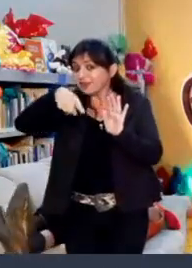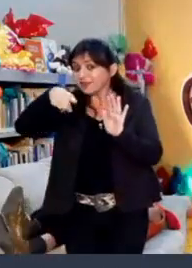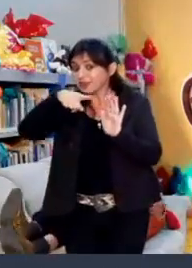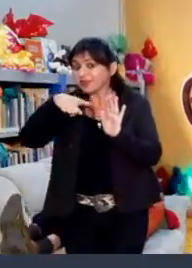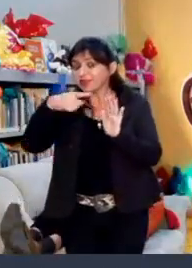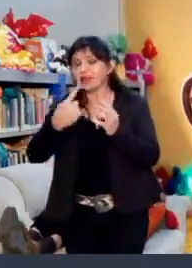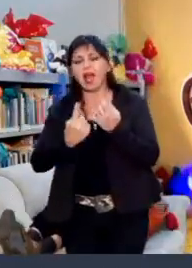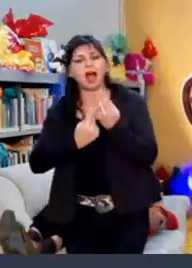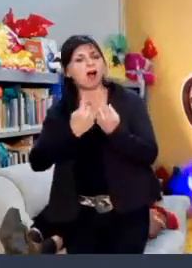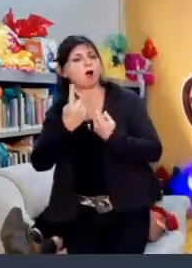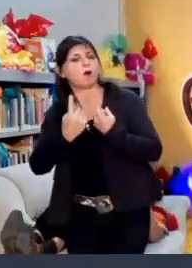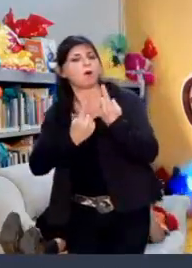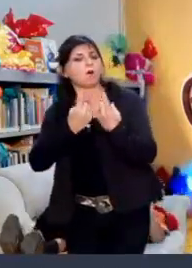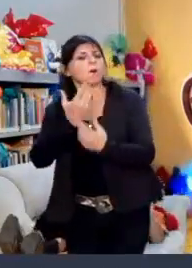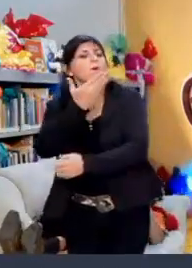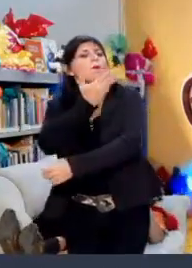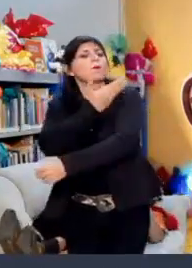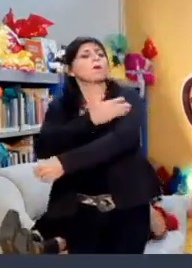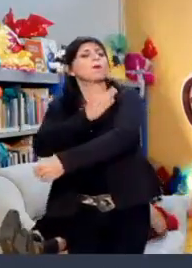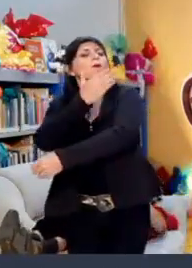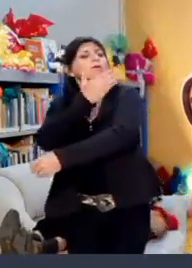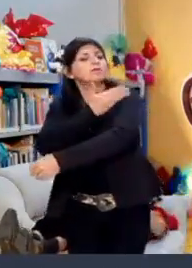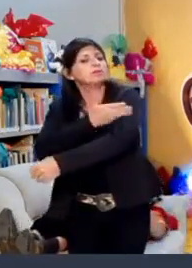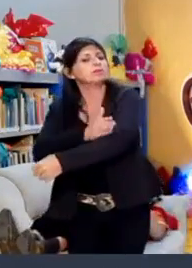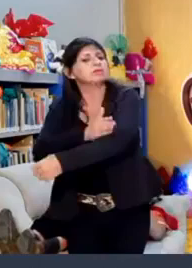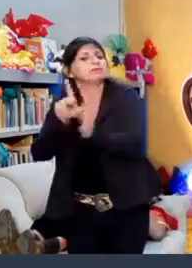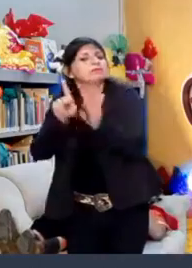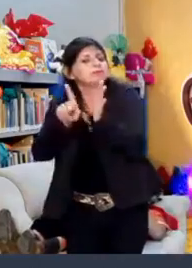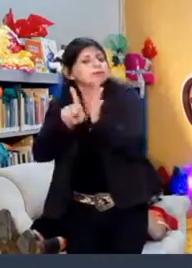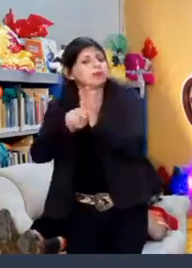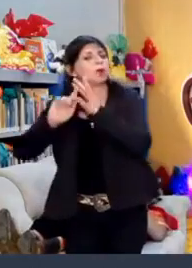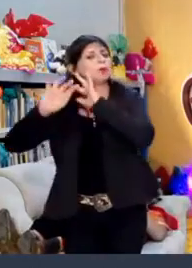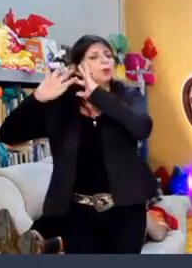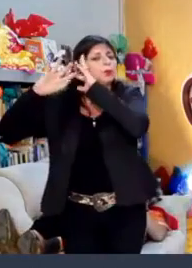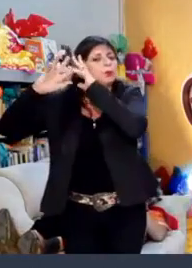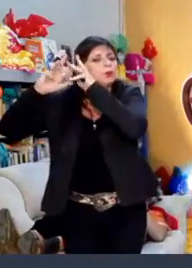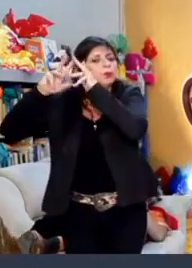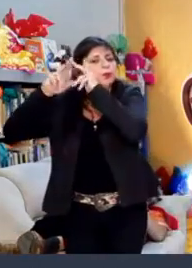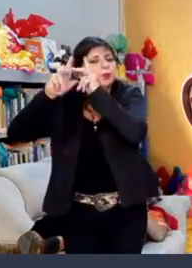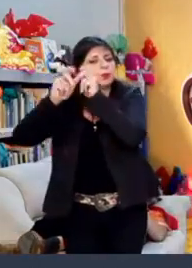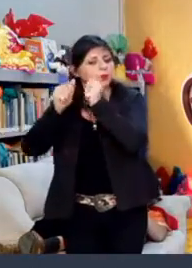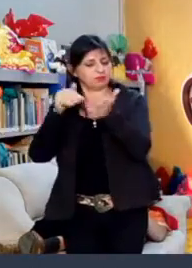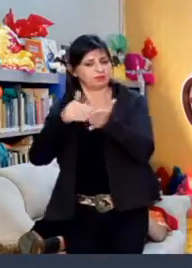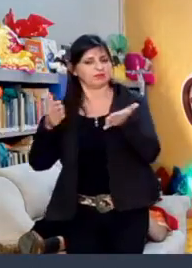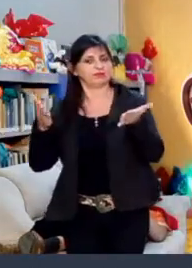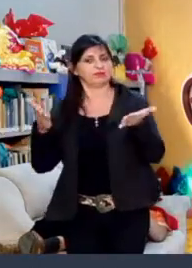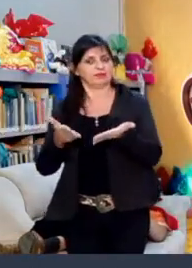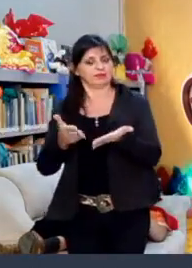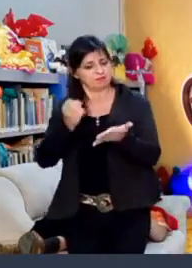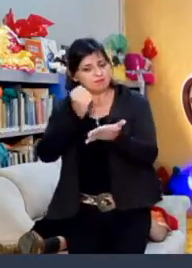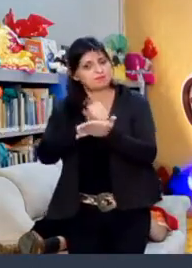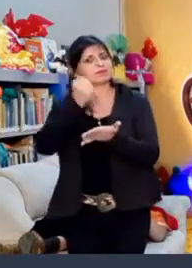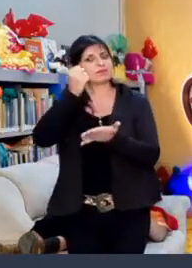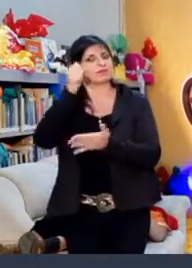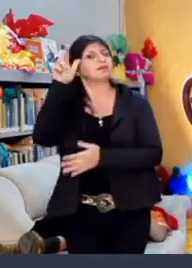algumas tradições que marcaram e que marcam a Páscoa.